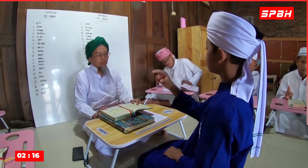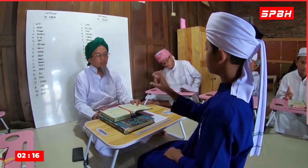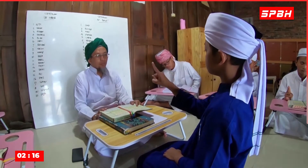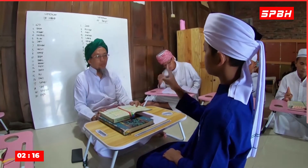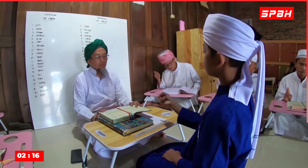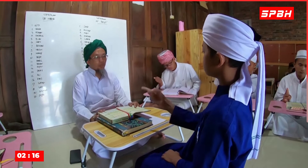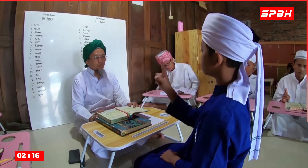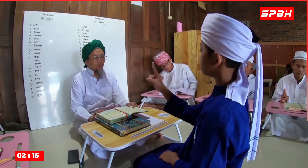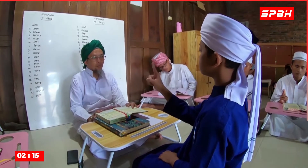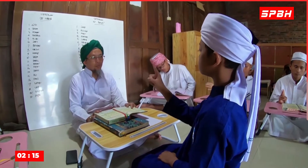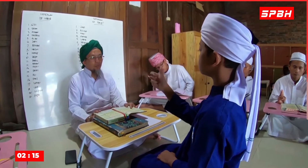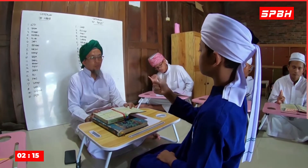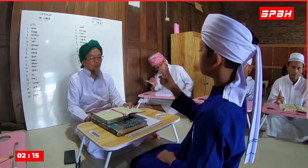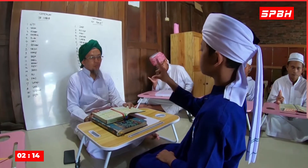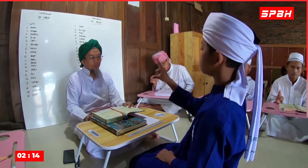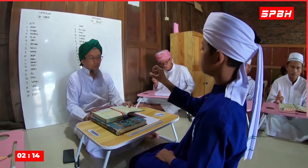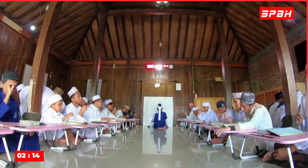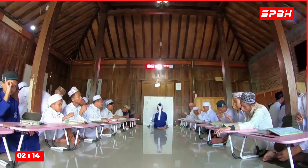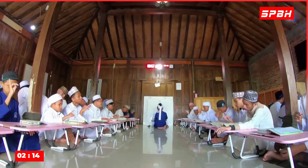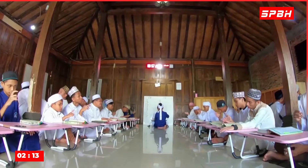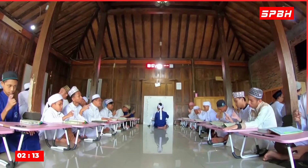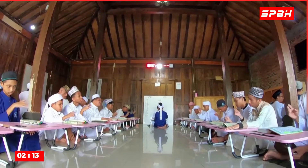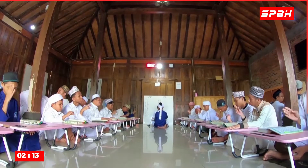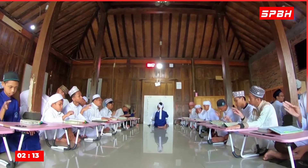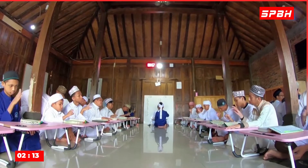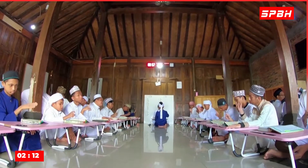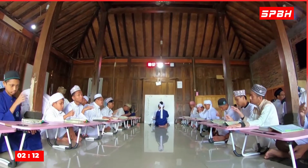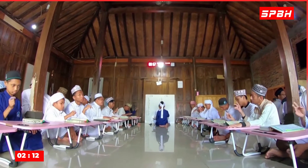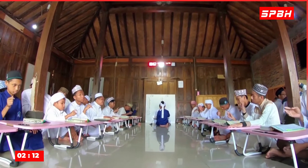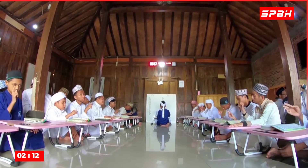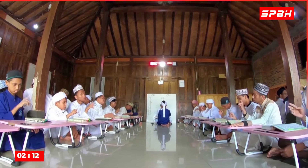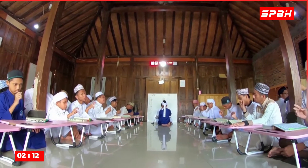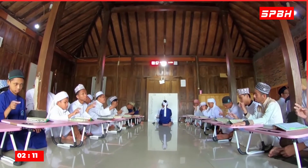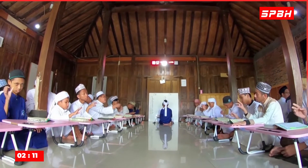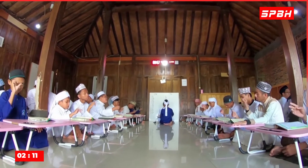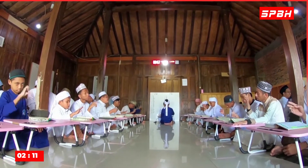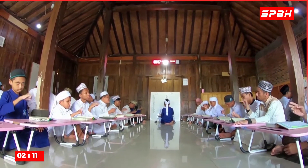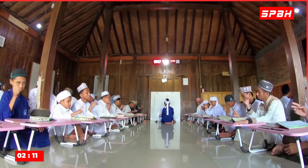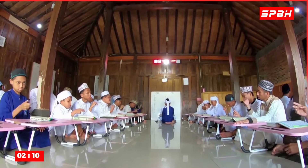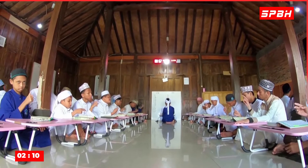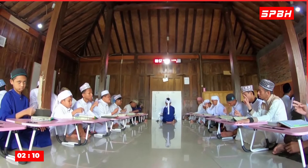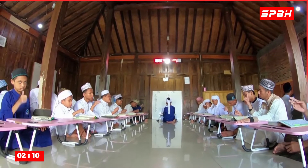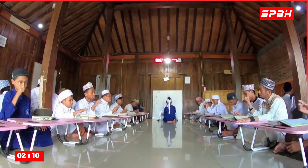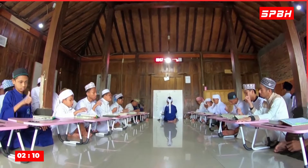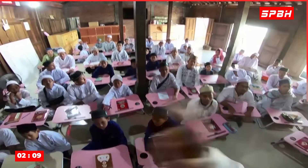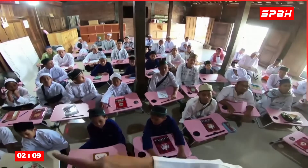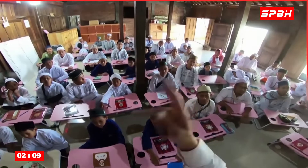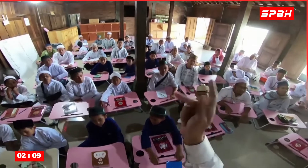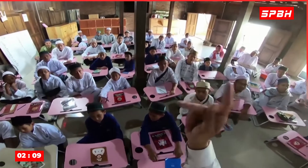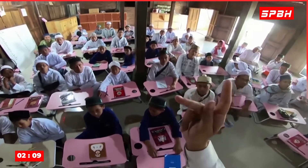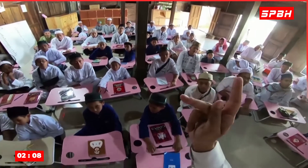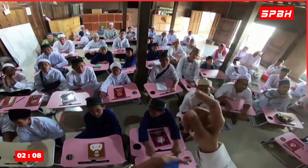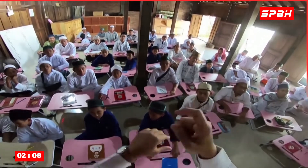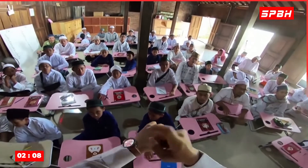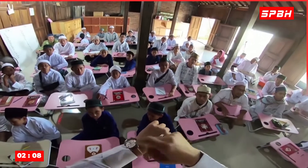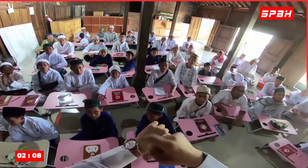7 đến 28. Học sinh nói rằng các trường nội trú cung cấp cho họ cơ hội hòa nhập với các bạn khiếm thính khác thực sự rất tốt, cũng